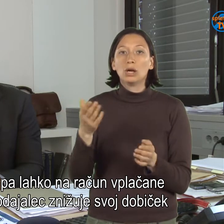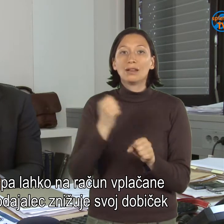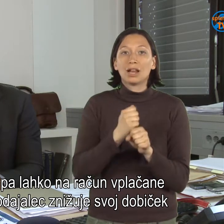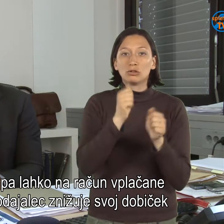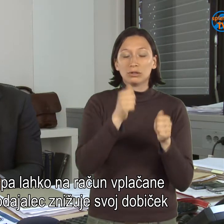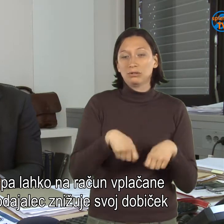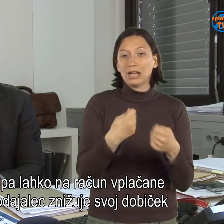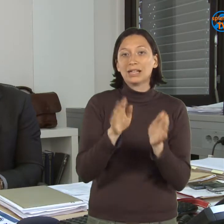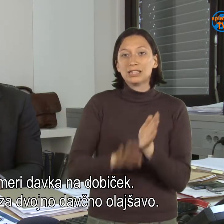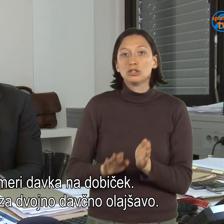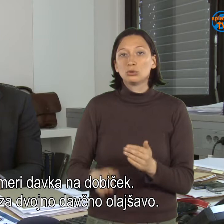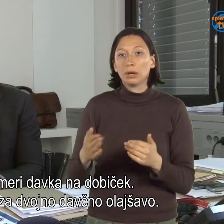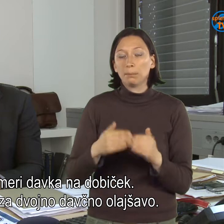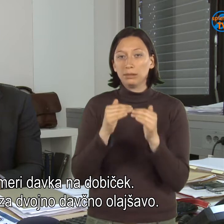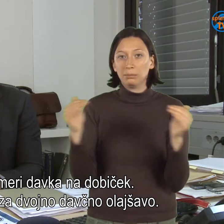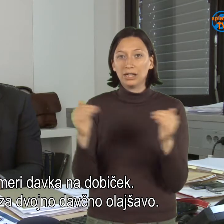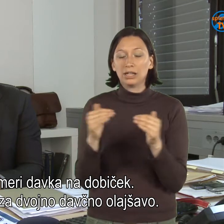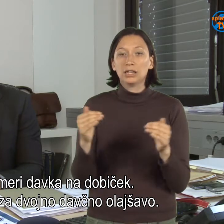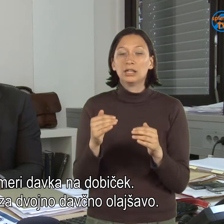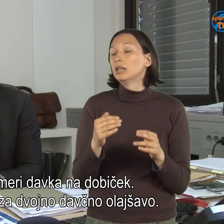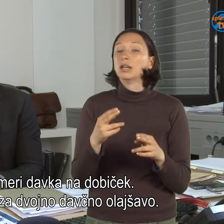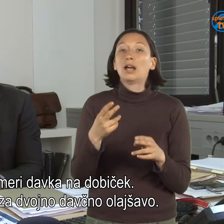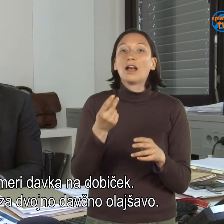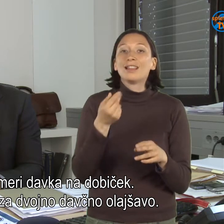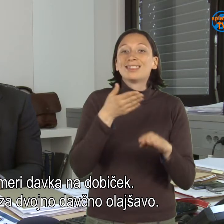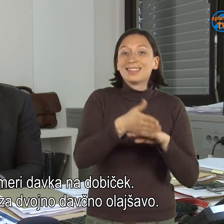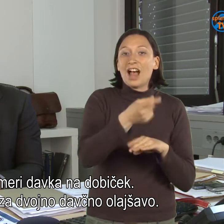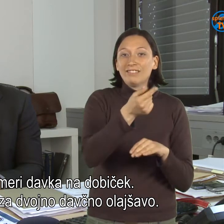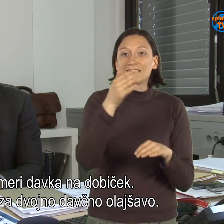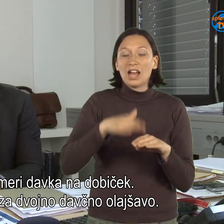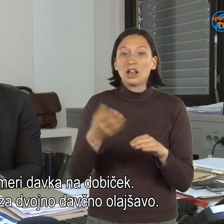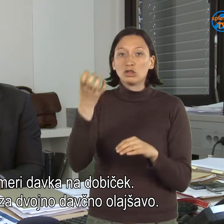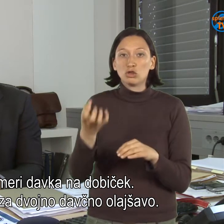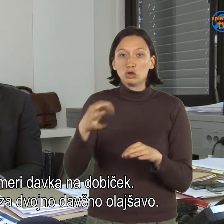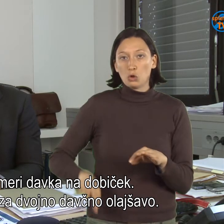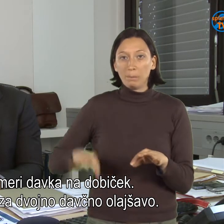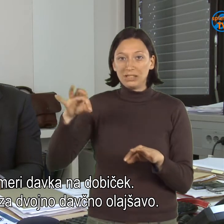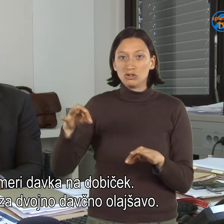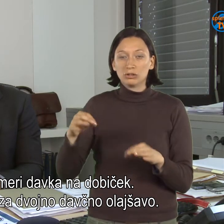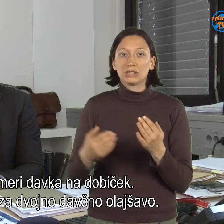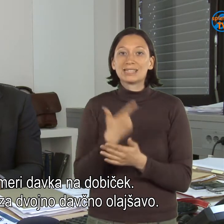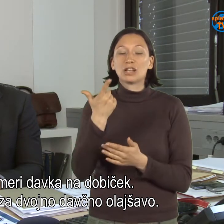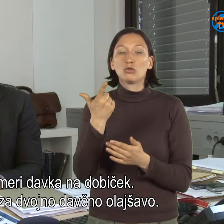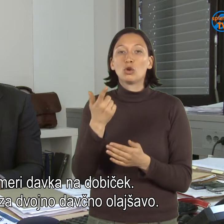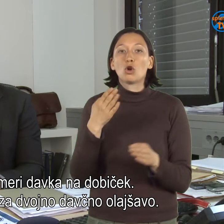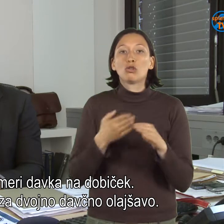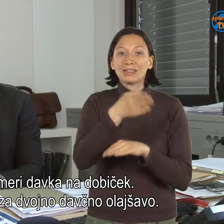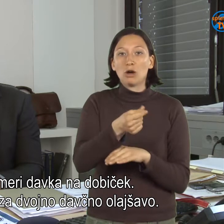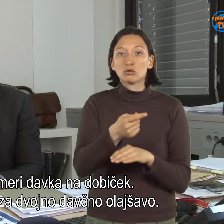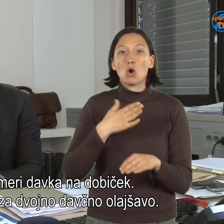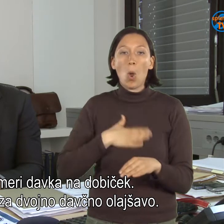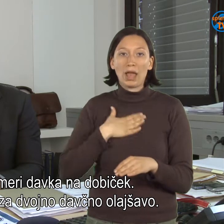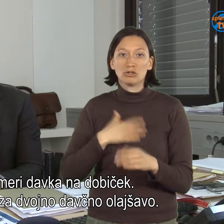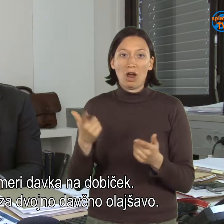pri odmeri davka na dobiček. Se pravi, tukaj gre za dvojno davčno olajšavo.